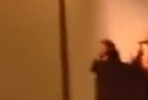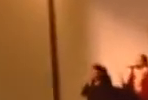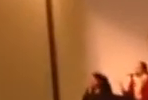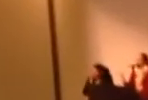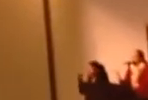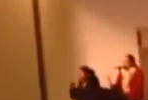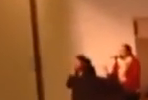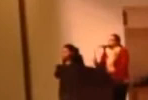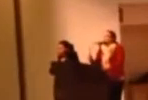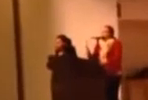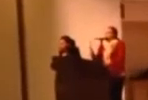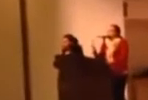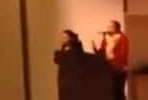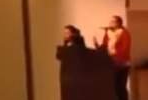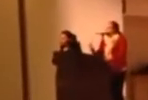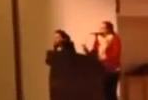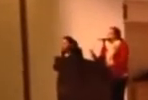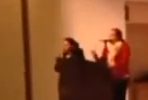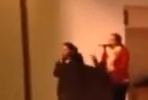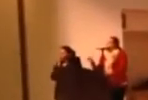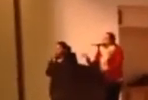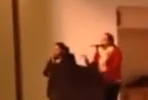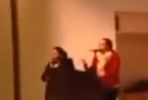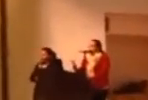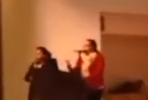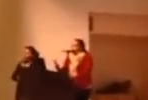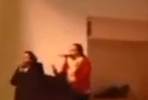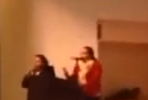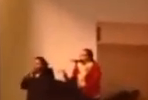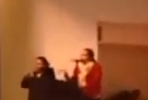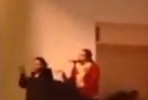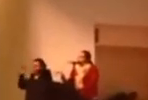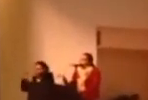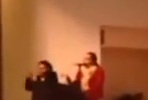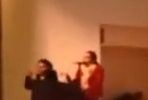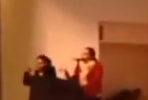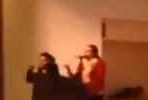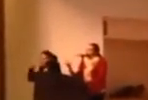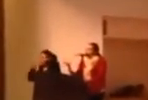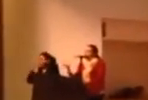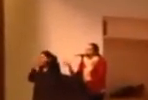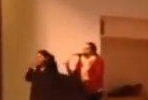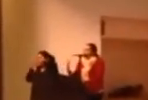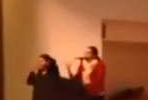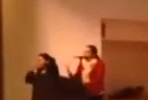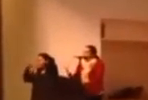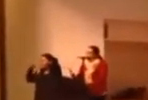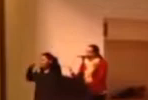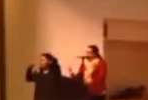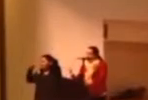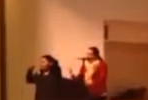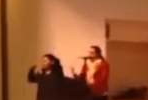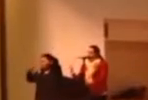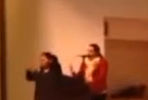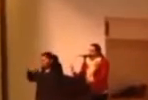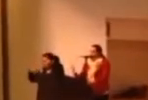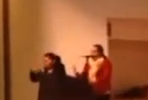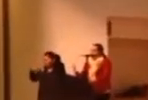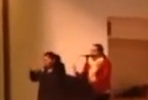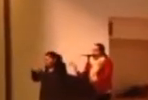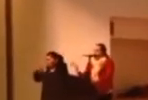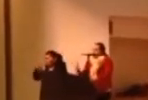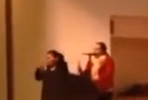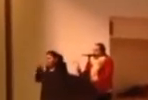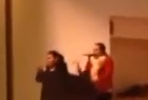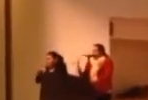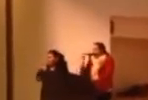o algunas ya se han tratado, pero el 60% de los adultos persisten con estas molestias y a veces no saben qué